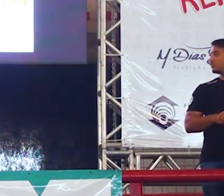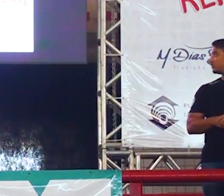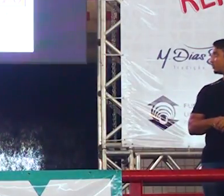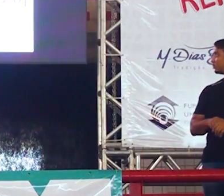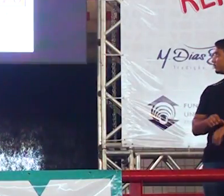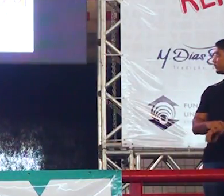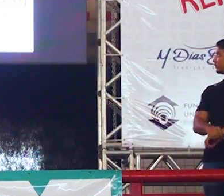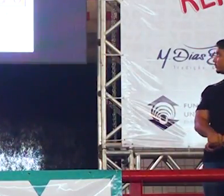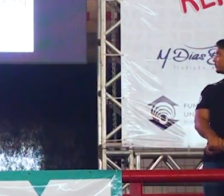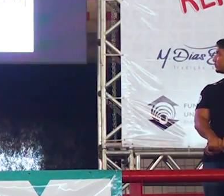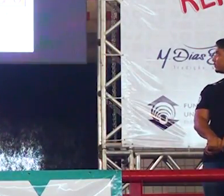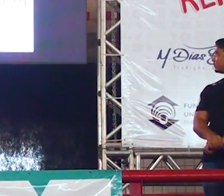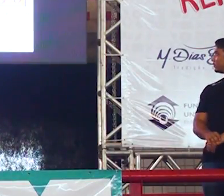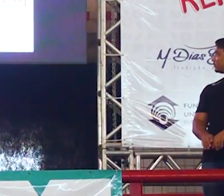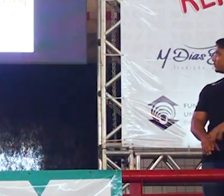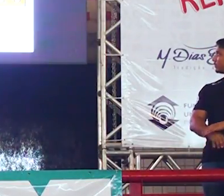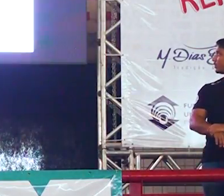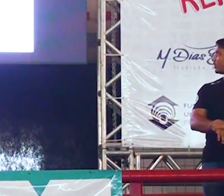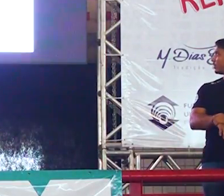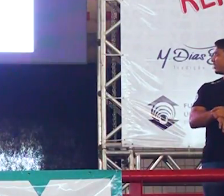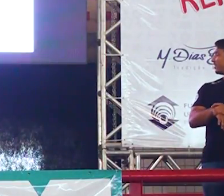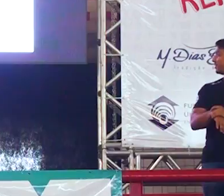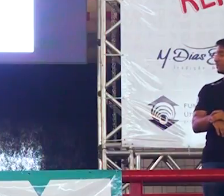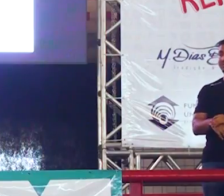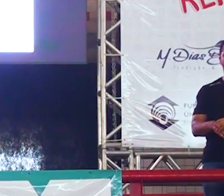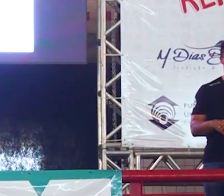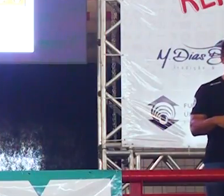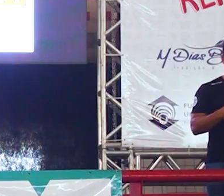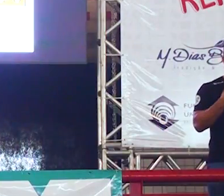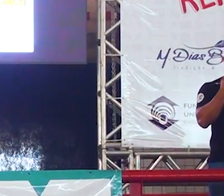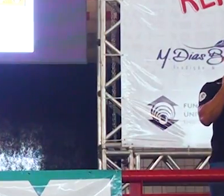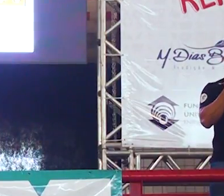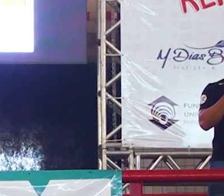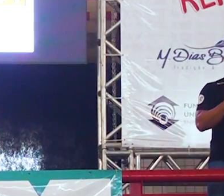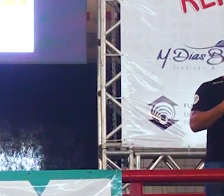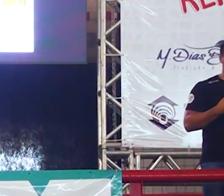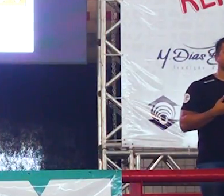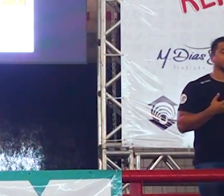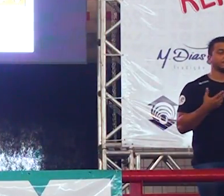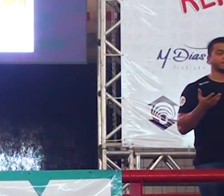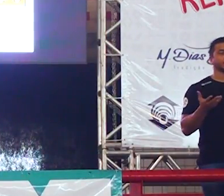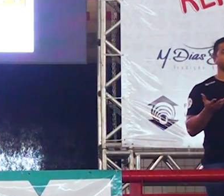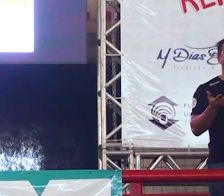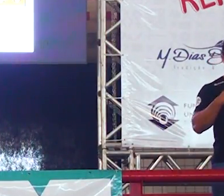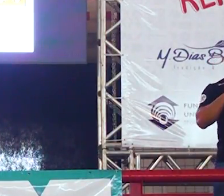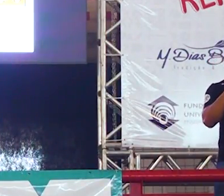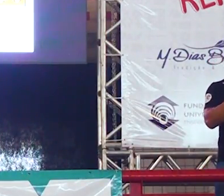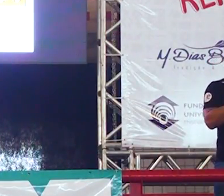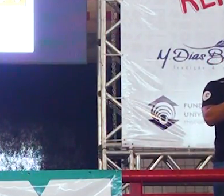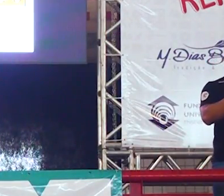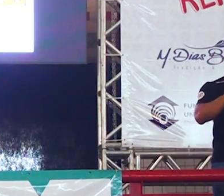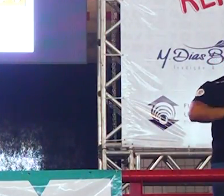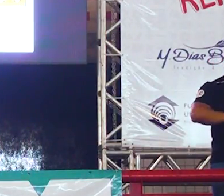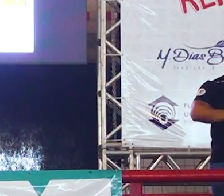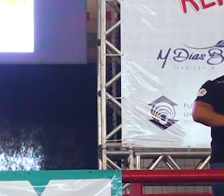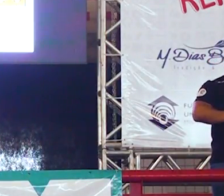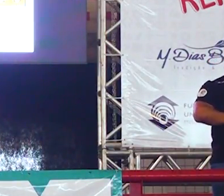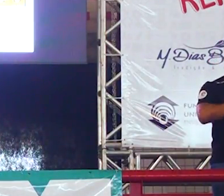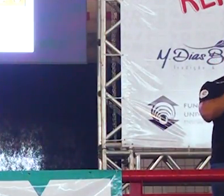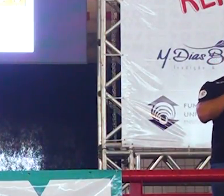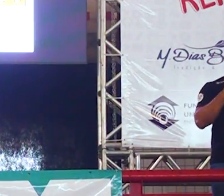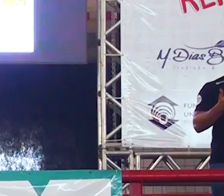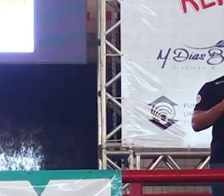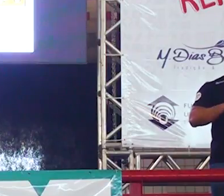Vai dar. Peraí. Vamos ver aqui. Não, deu não. Não, tudo bem. É o seguinte, eu quero mostrar para vocês que você